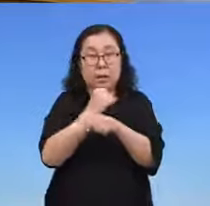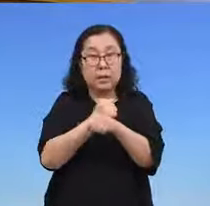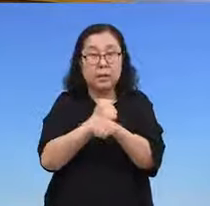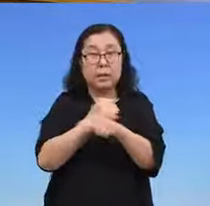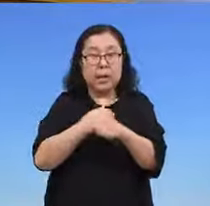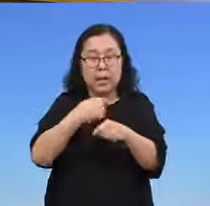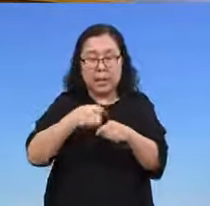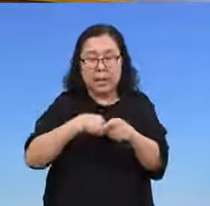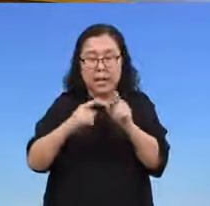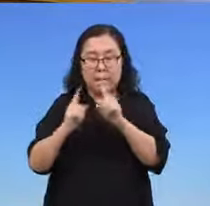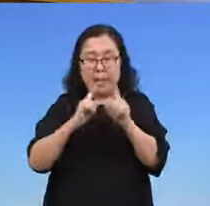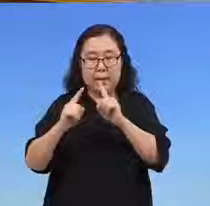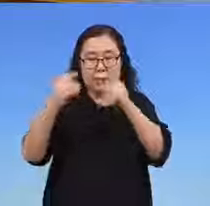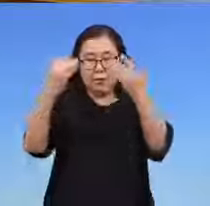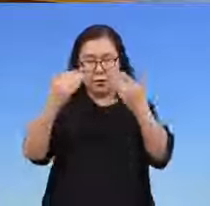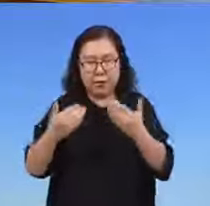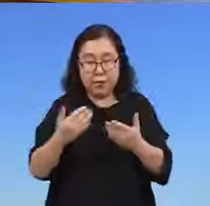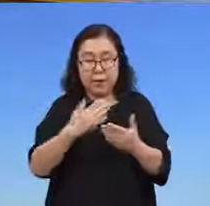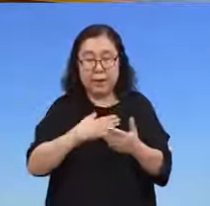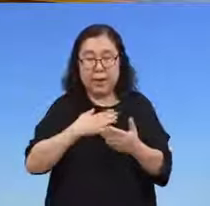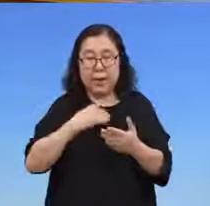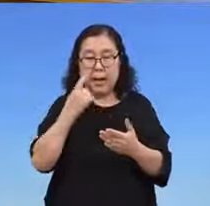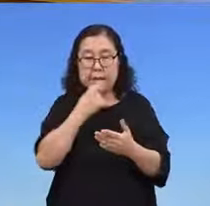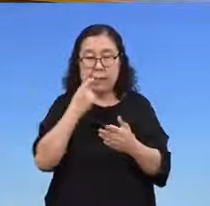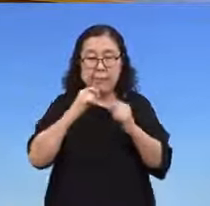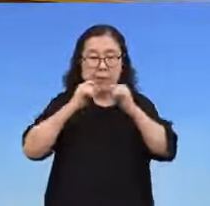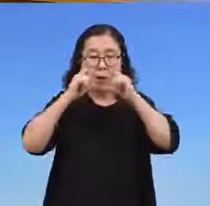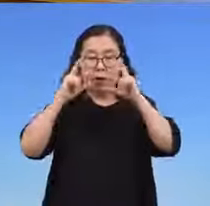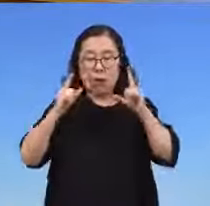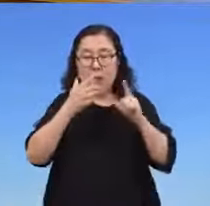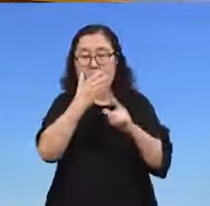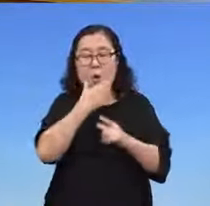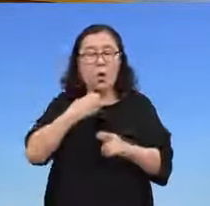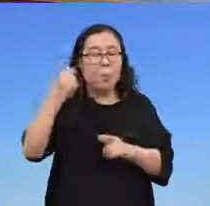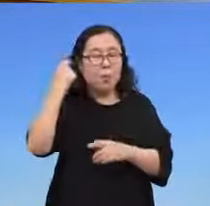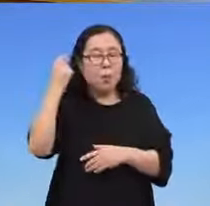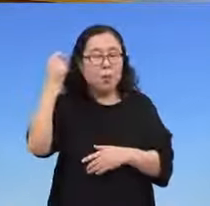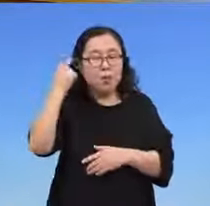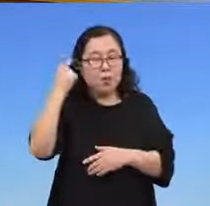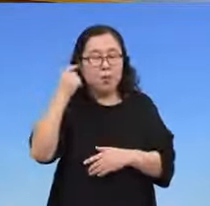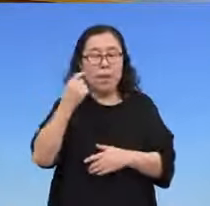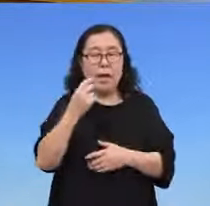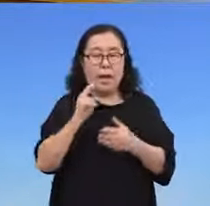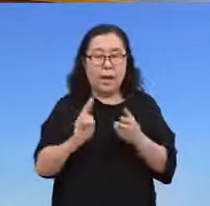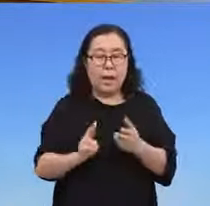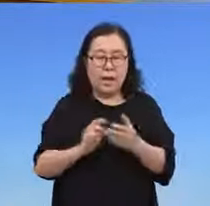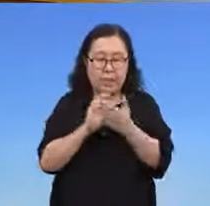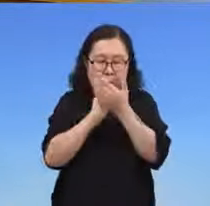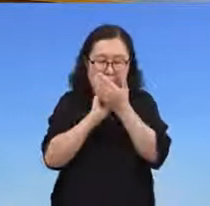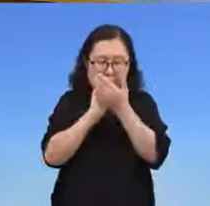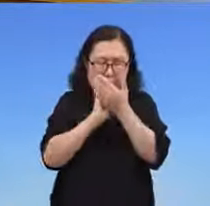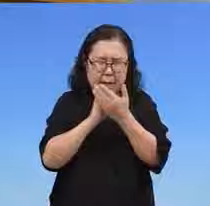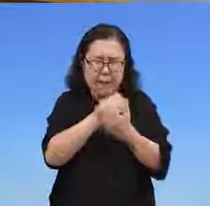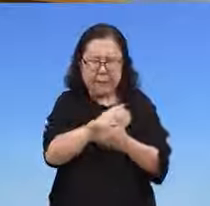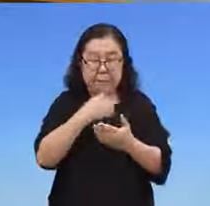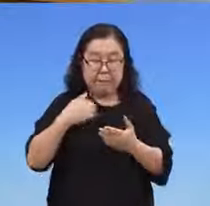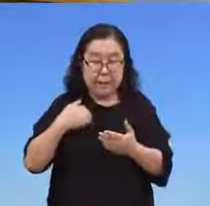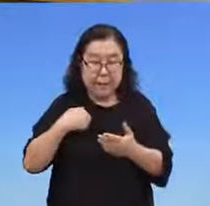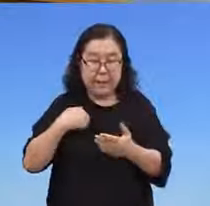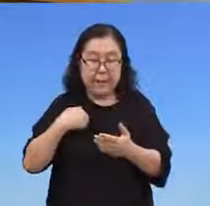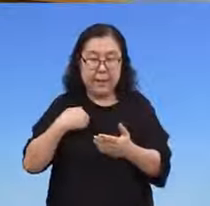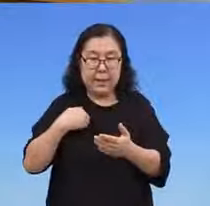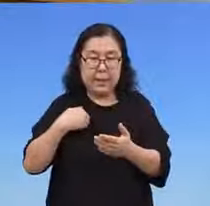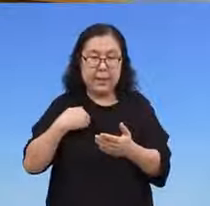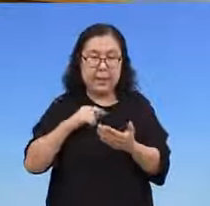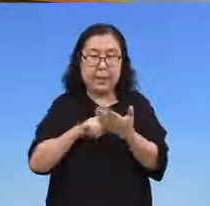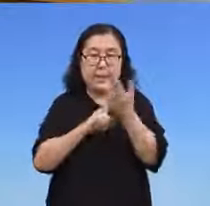것은 내게 말씀을 주사 나로 입을 열어 복음의 비밀을 담대히 알리게 하옵소서 할 것이니, 이